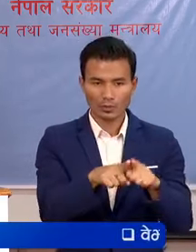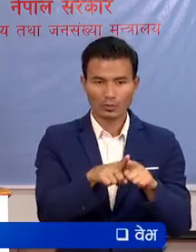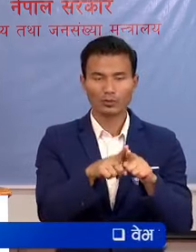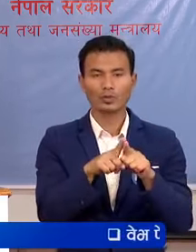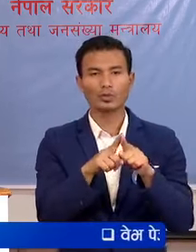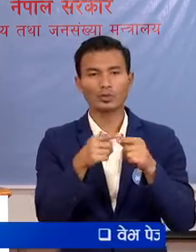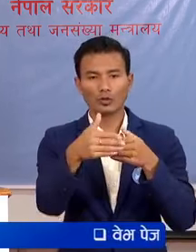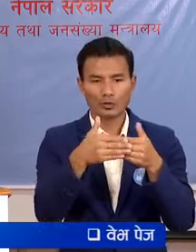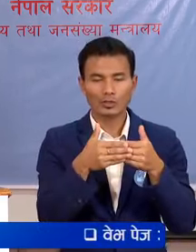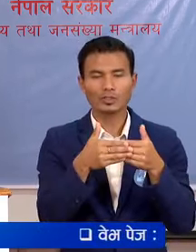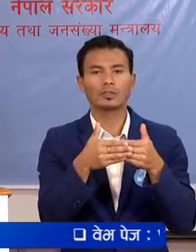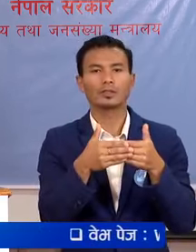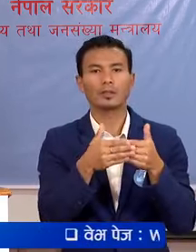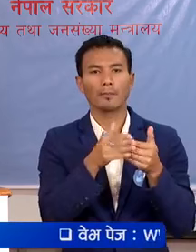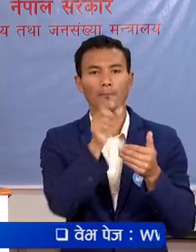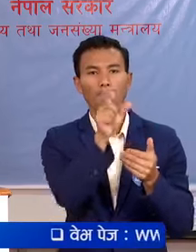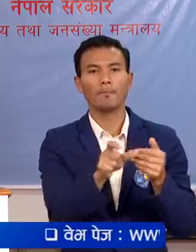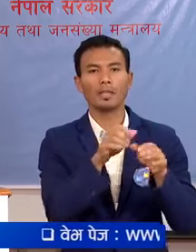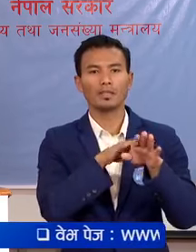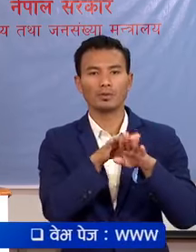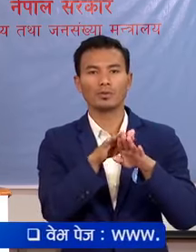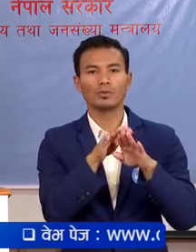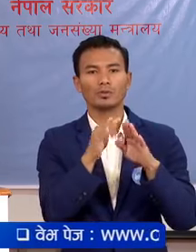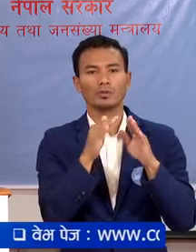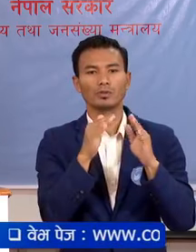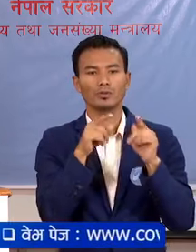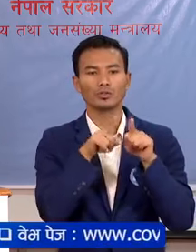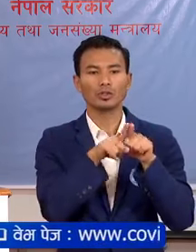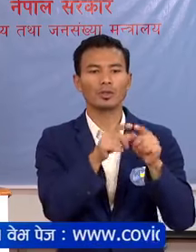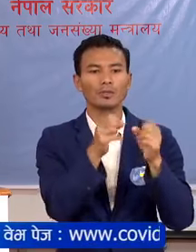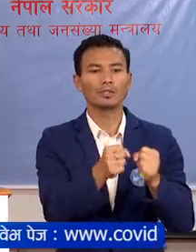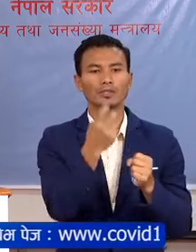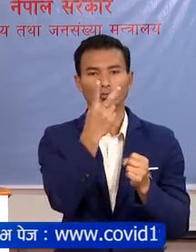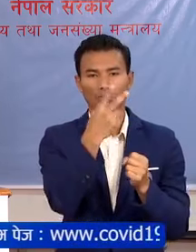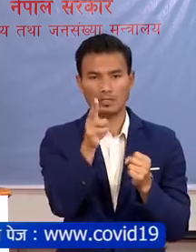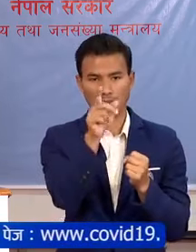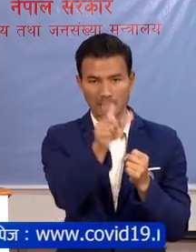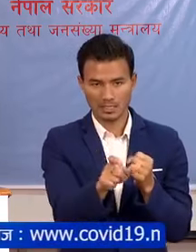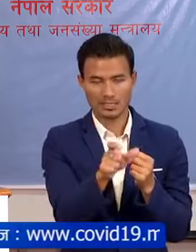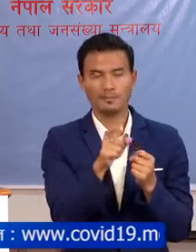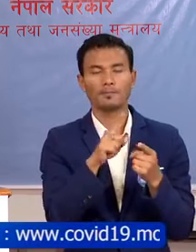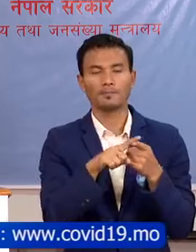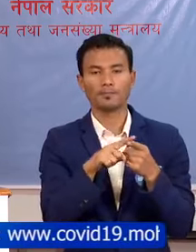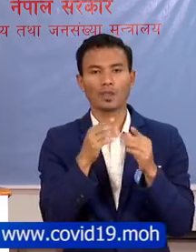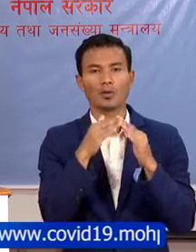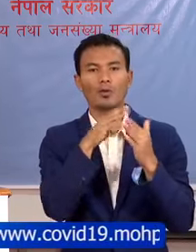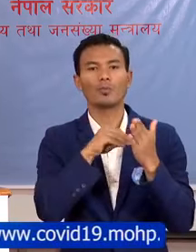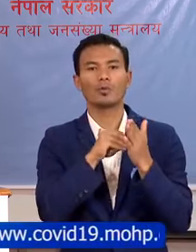संगई एकदमे क्लोज मा आऊनी ब्याक्तियोर चस्ते वहां मा संगई बस्नी दुई जाना ब्याक्तियोर होन उन्तियो और